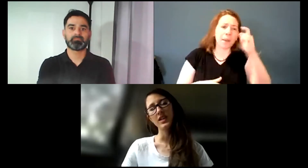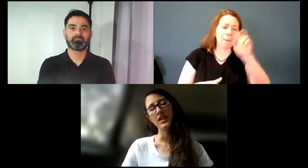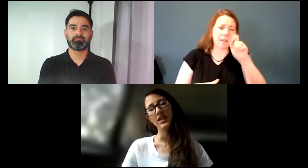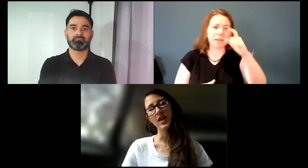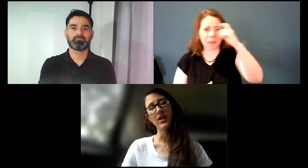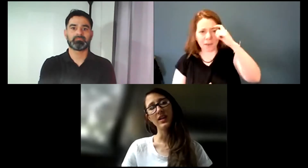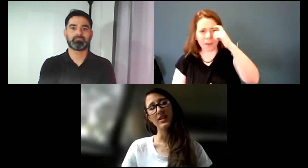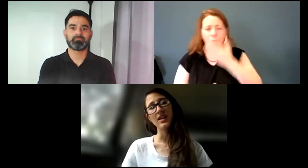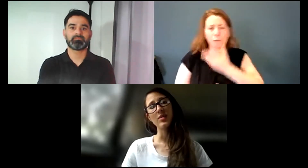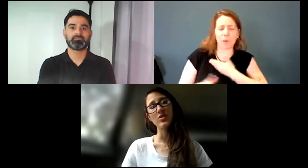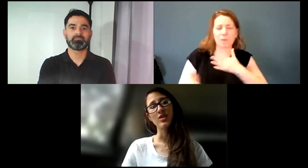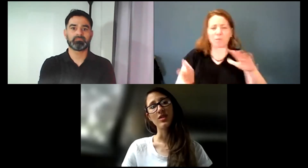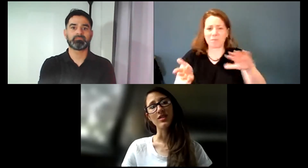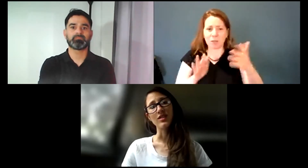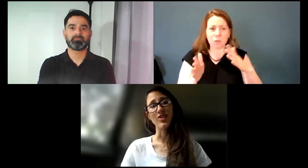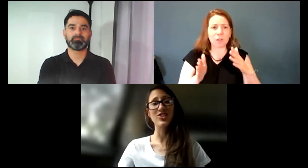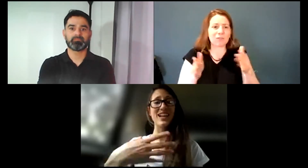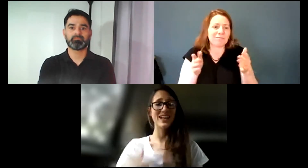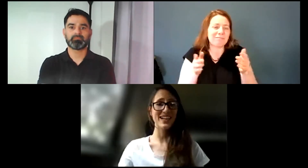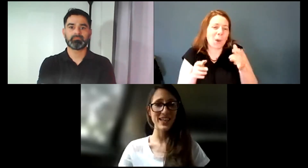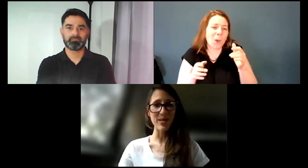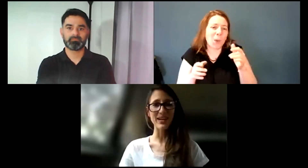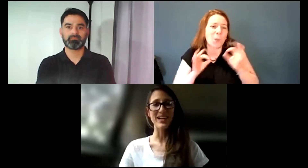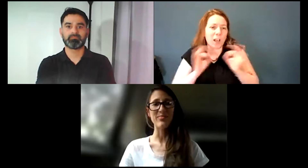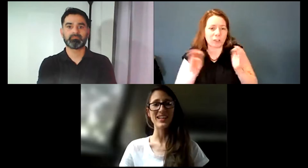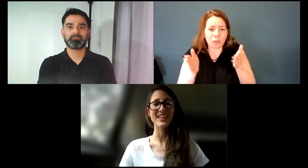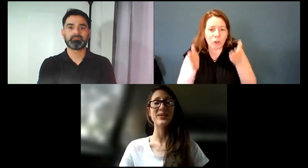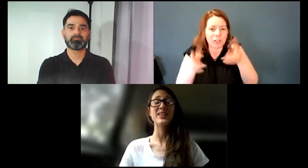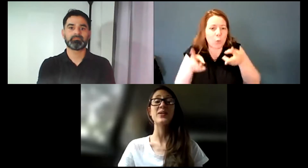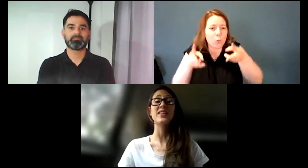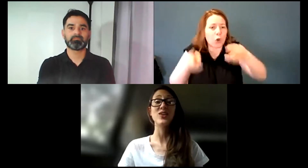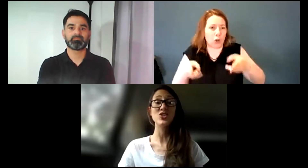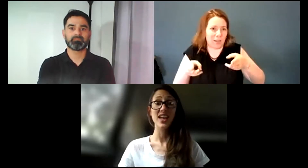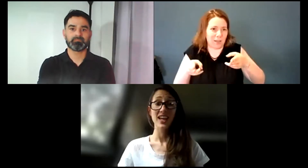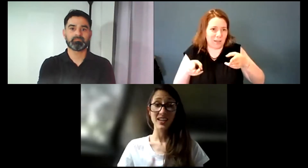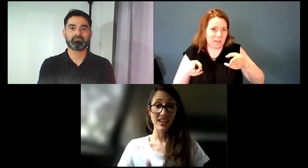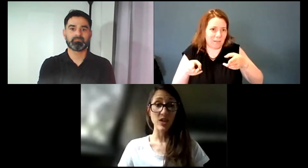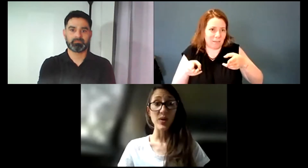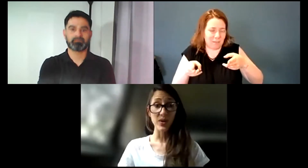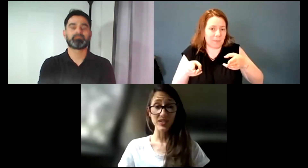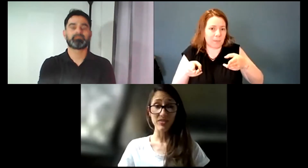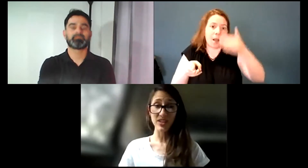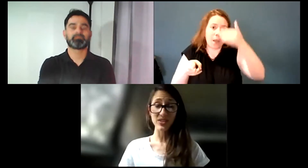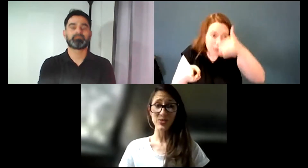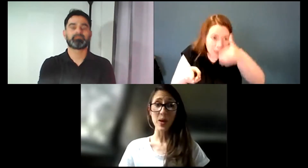y después regresaremos con toda la energía para este 2022, que tiene nuevos desafíos,